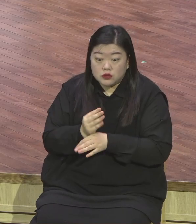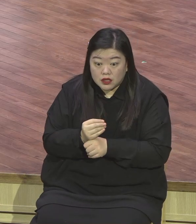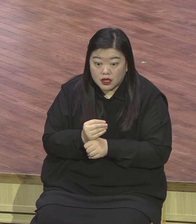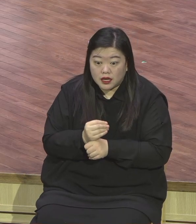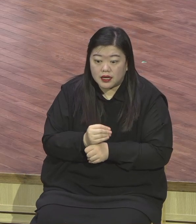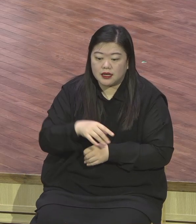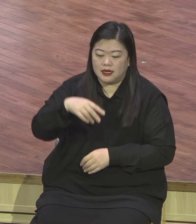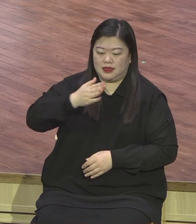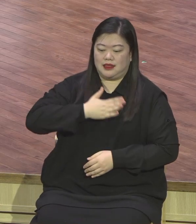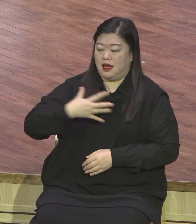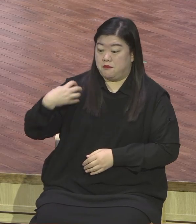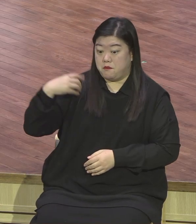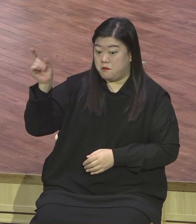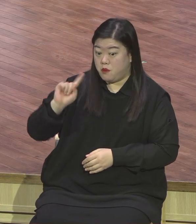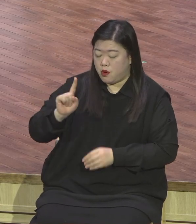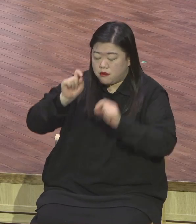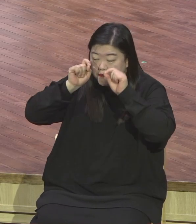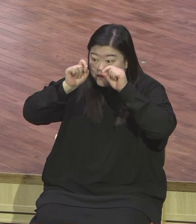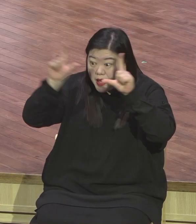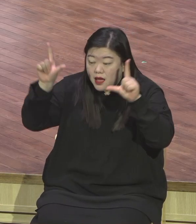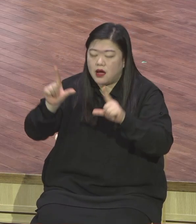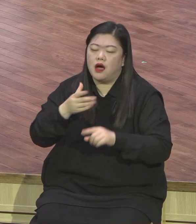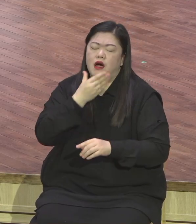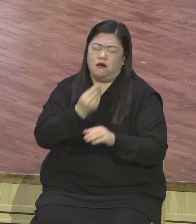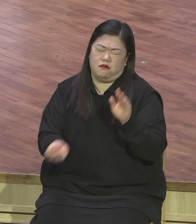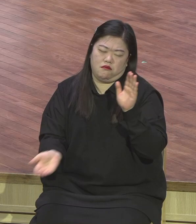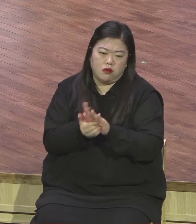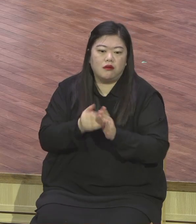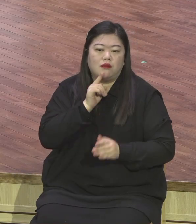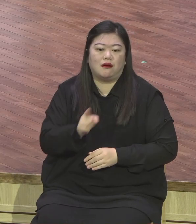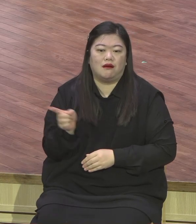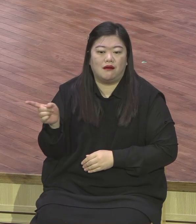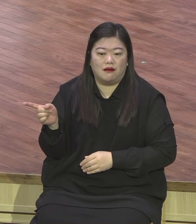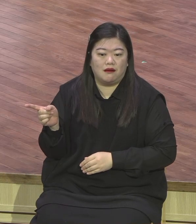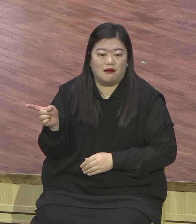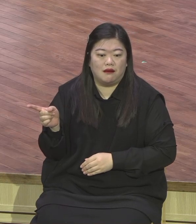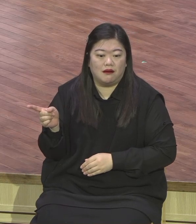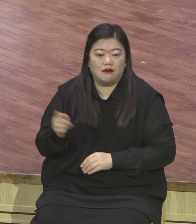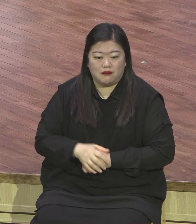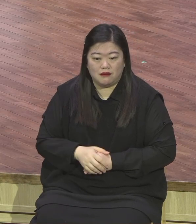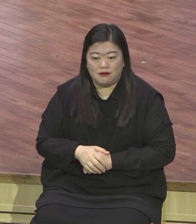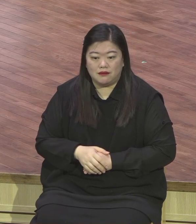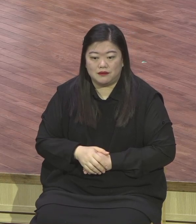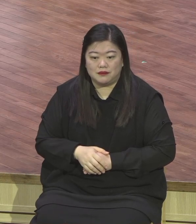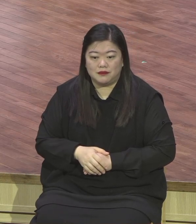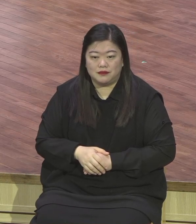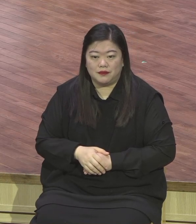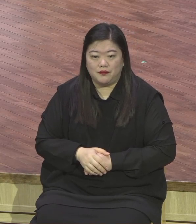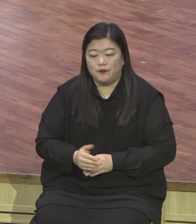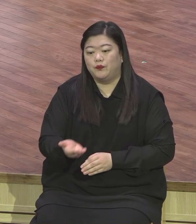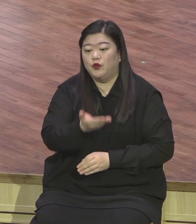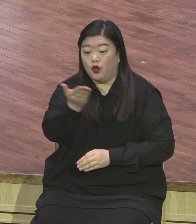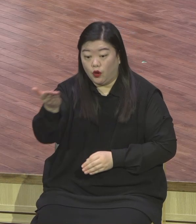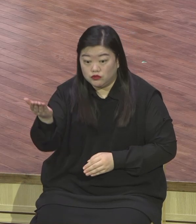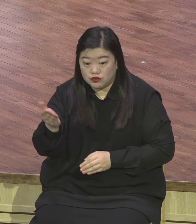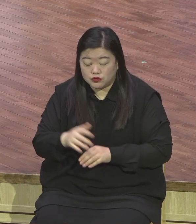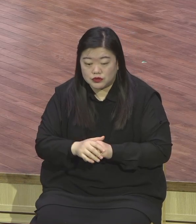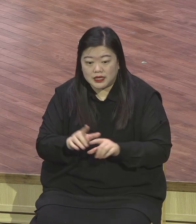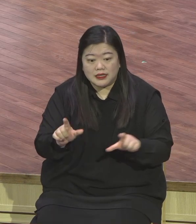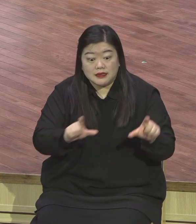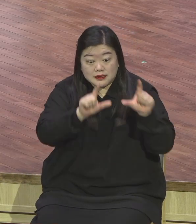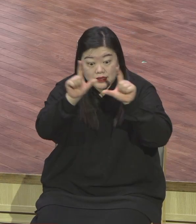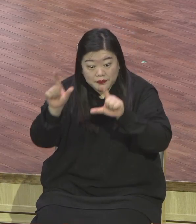맡은 분들은 오늘 바로 인생 최고의 날 되기 바랍니다 인생 최고의 날 인생 완전히 직분에